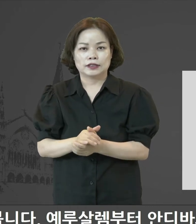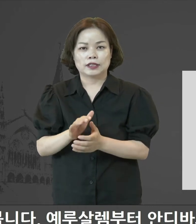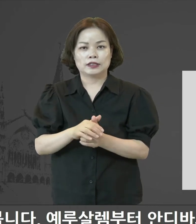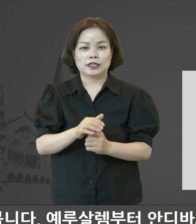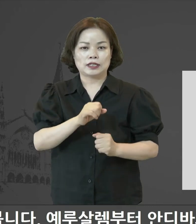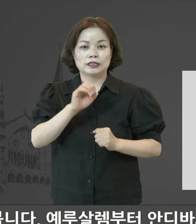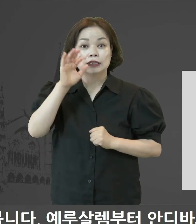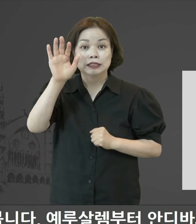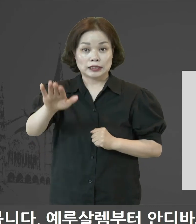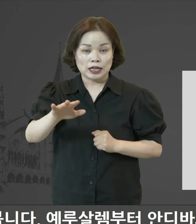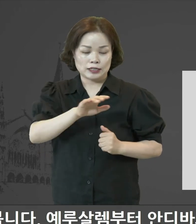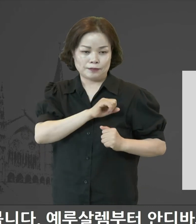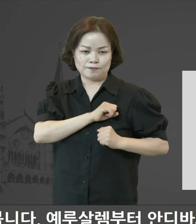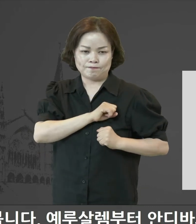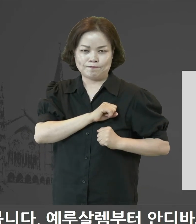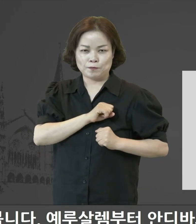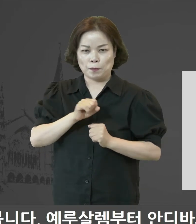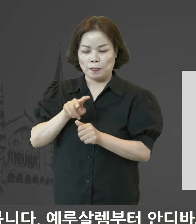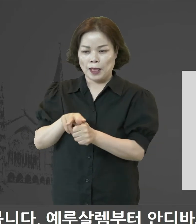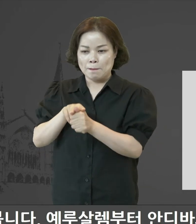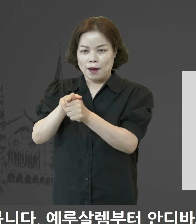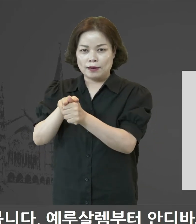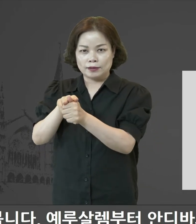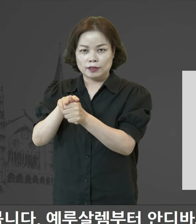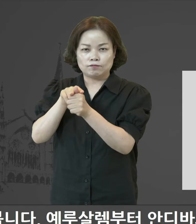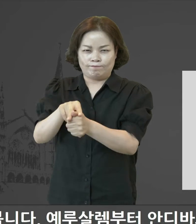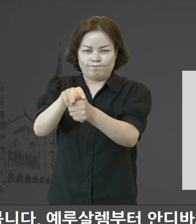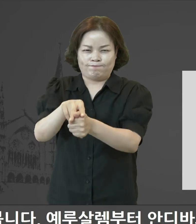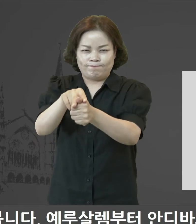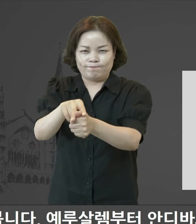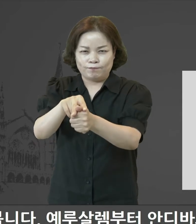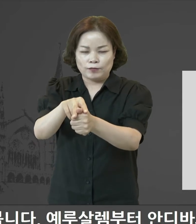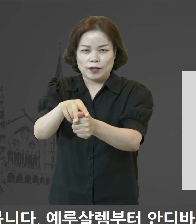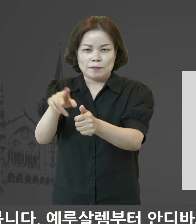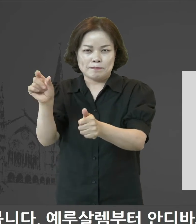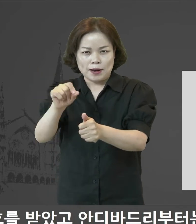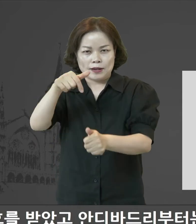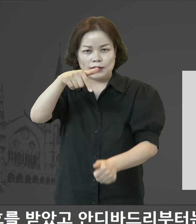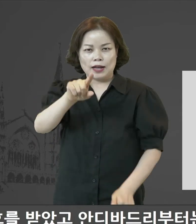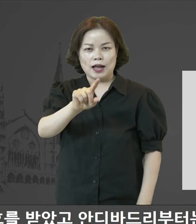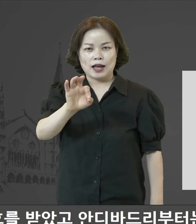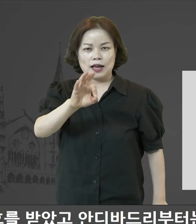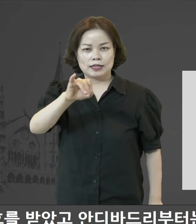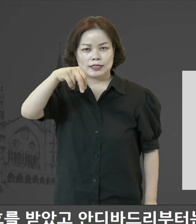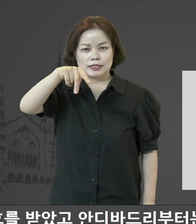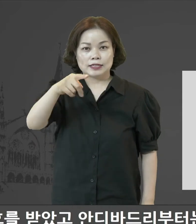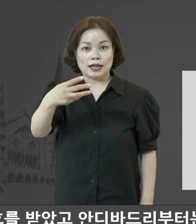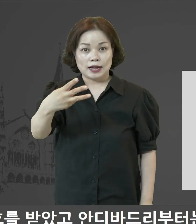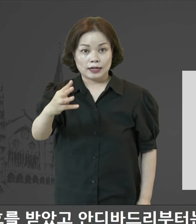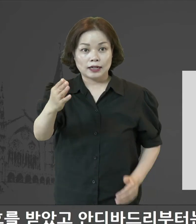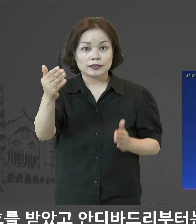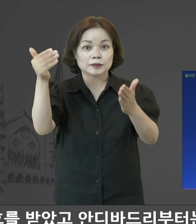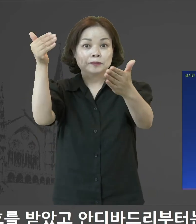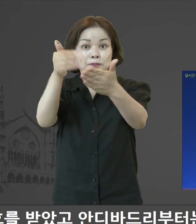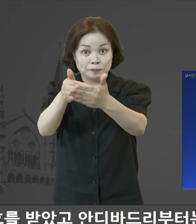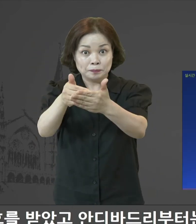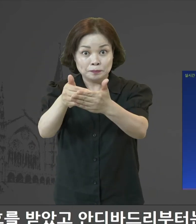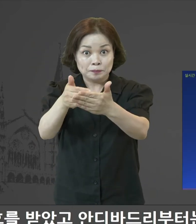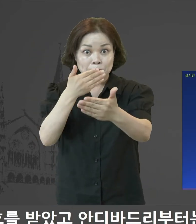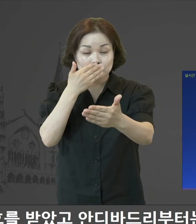속도로 가이사라까지 안전하게 이동했다. 이렇게 이 지도 보시면서 확인해 보시면 좋겠습니다.